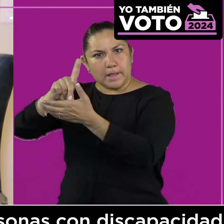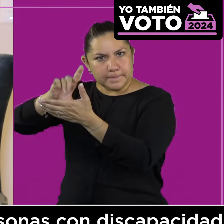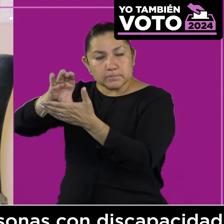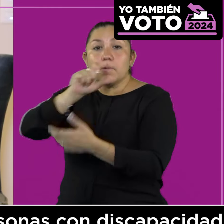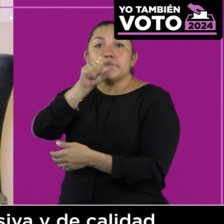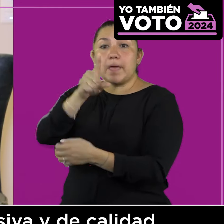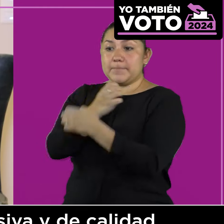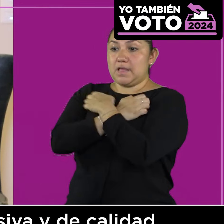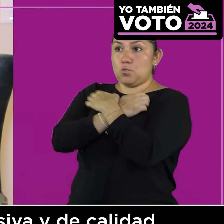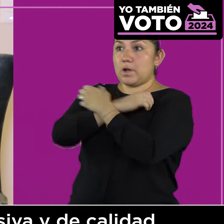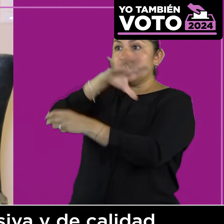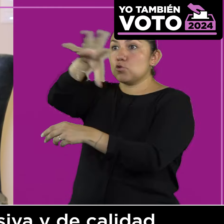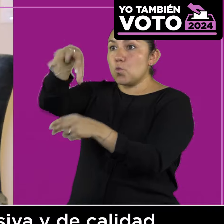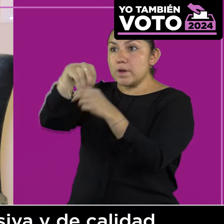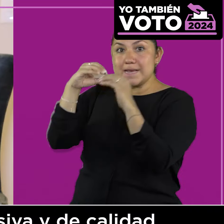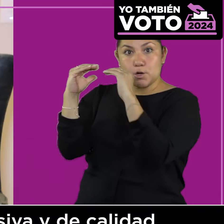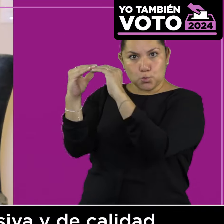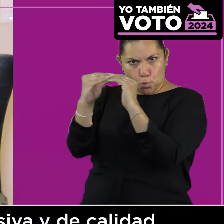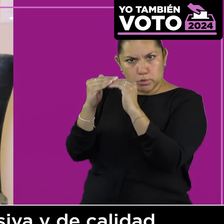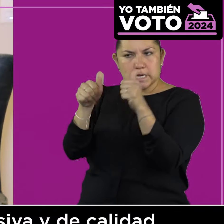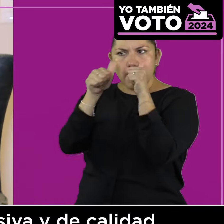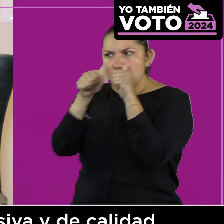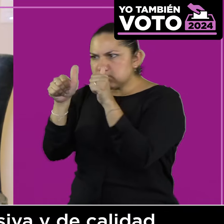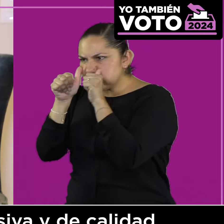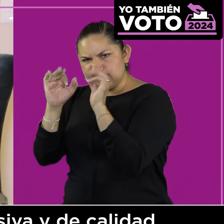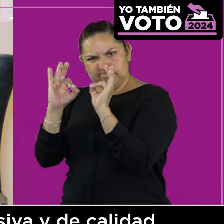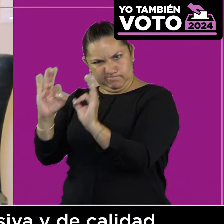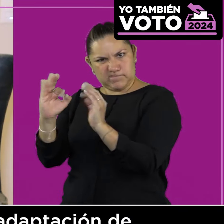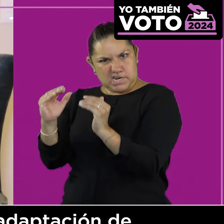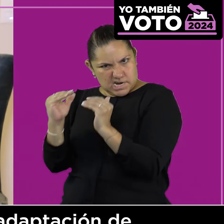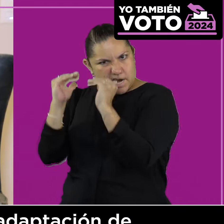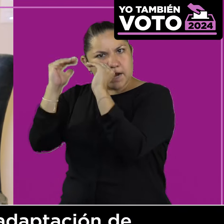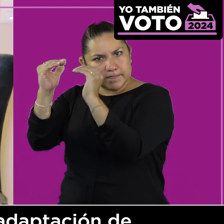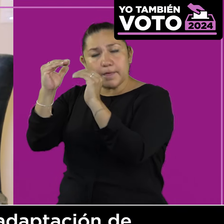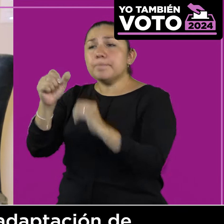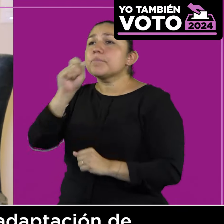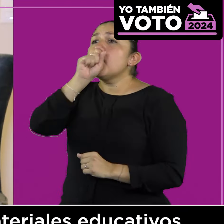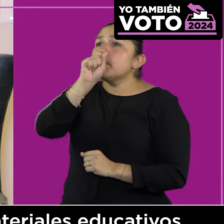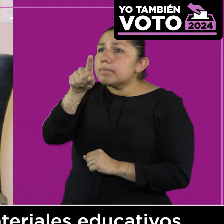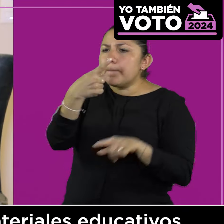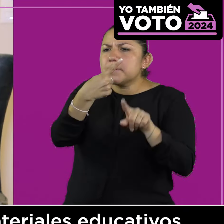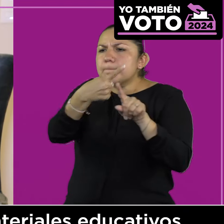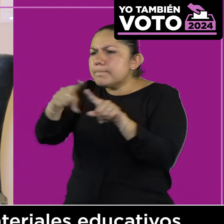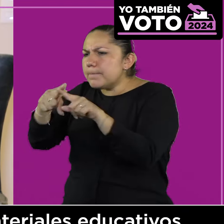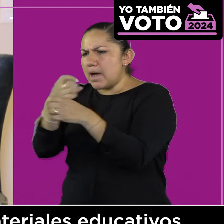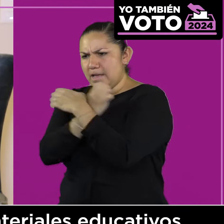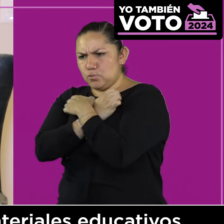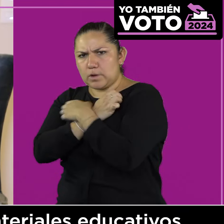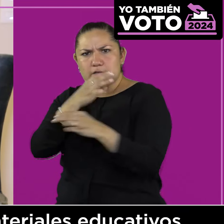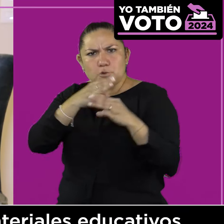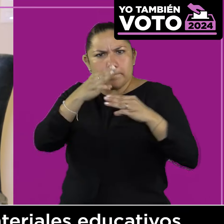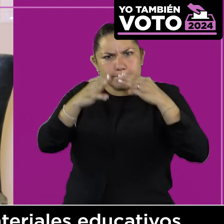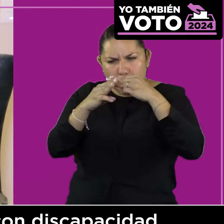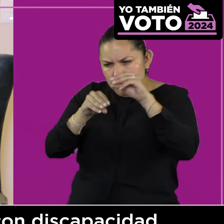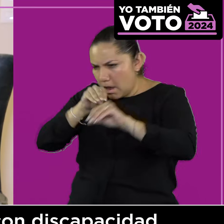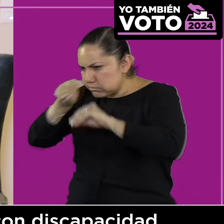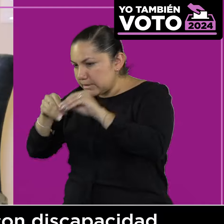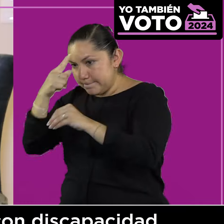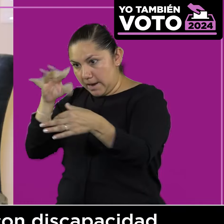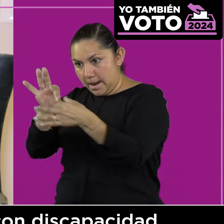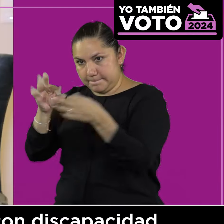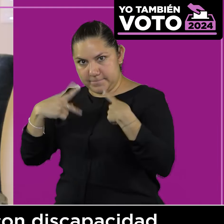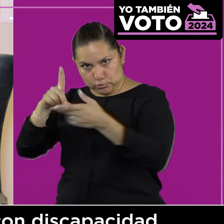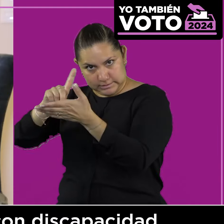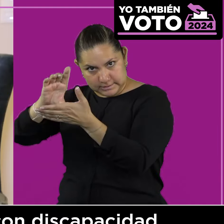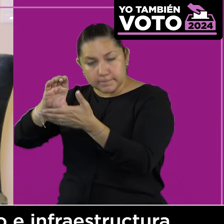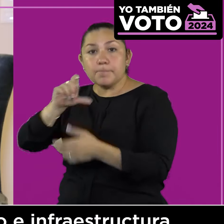discapacidad educación inclusiva y de calidad desarrollo y adaptación de instalaciones y materiales educativos para personas